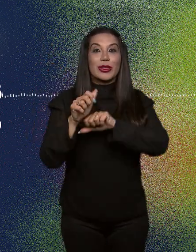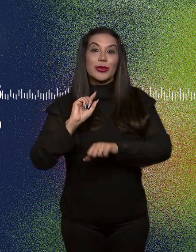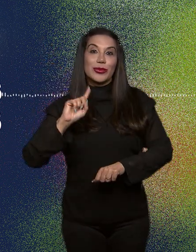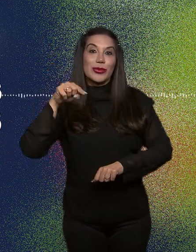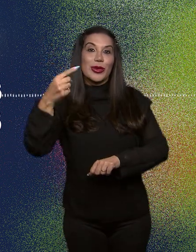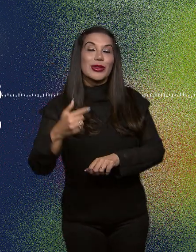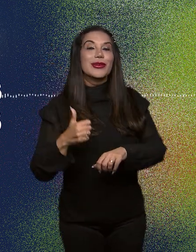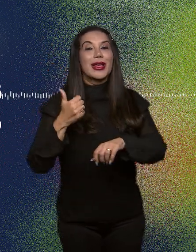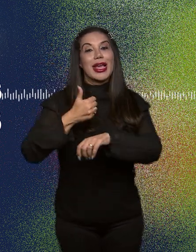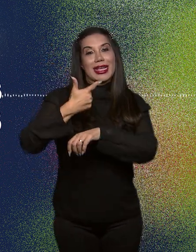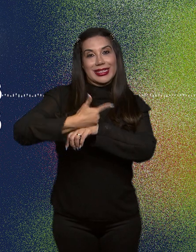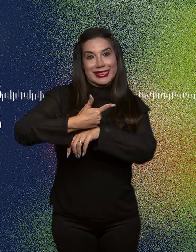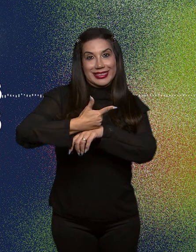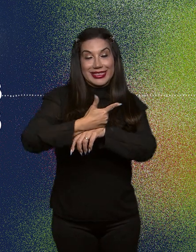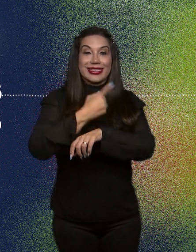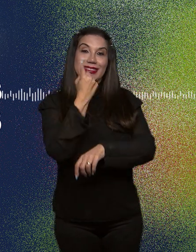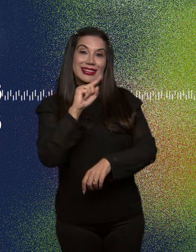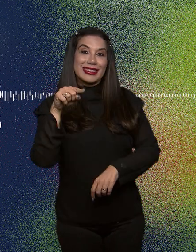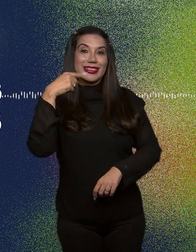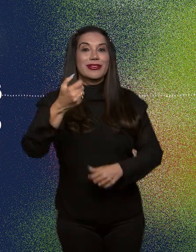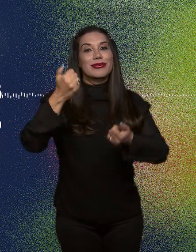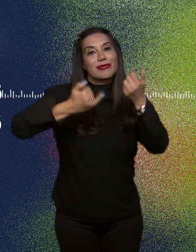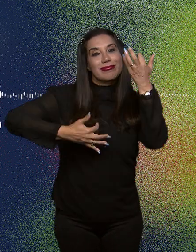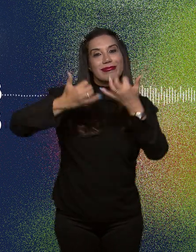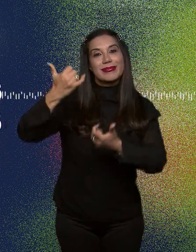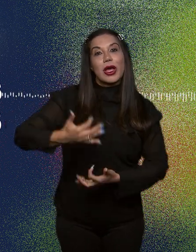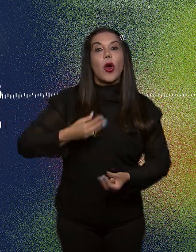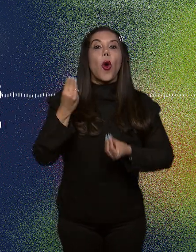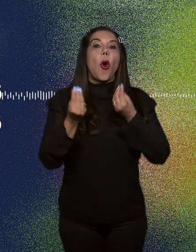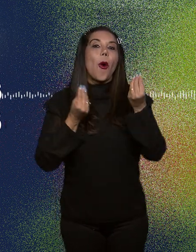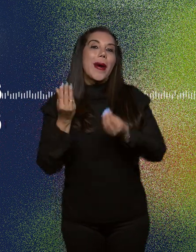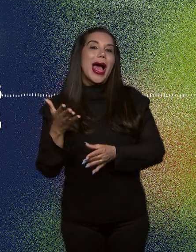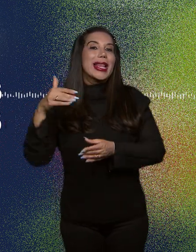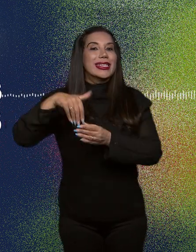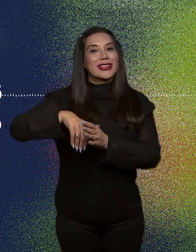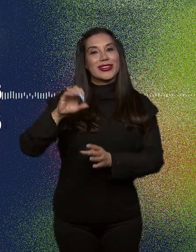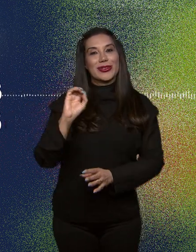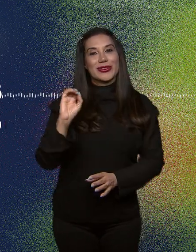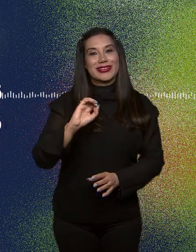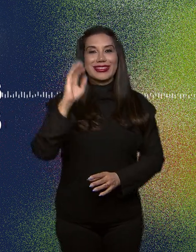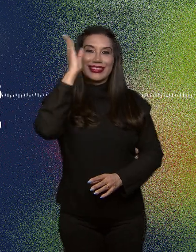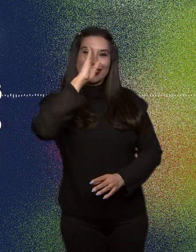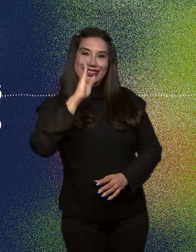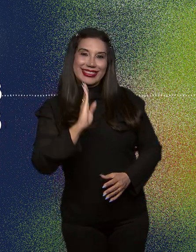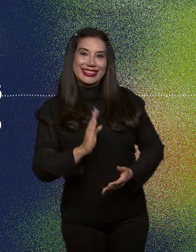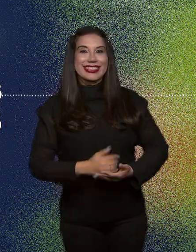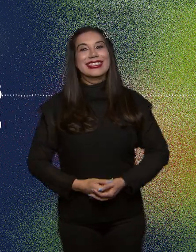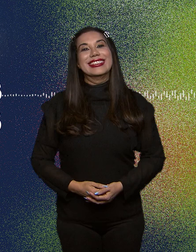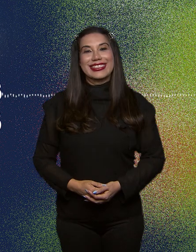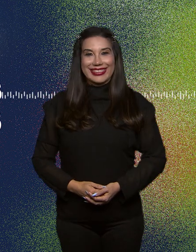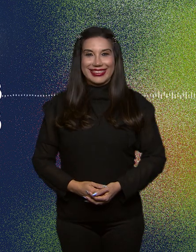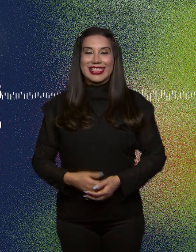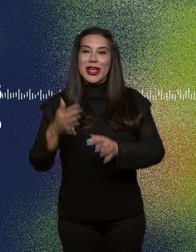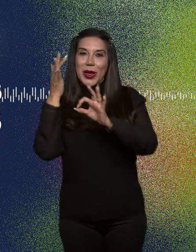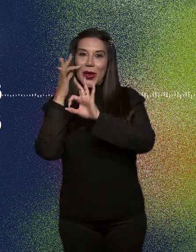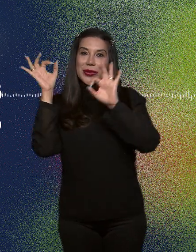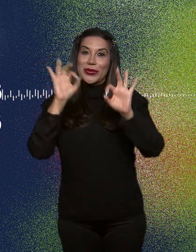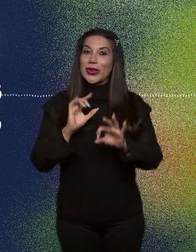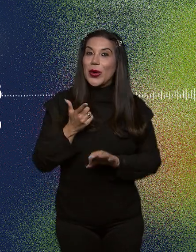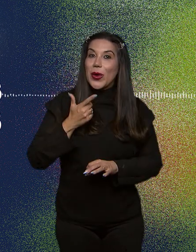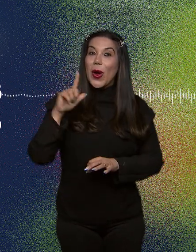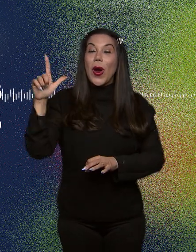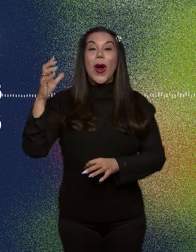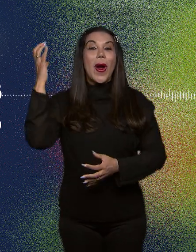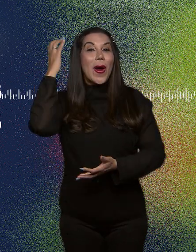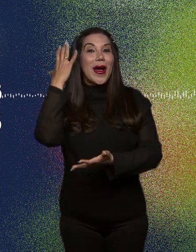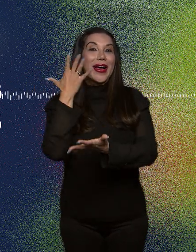próximo episódio, que sai na semana que vem, vamos explicar como vão ser as eleições de outubro no Brasil. Confira também os